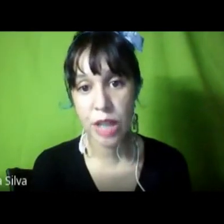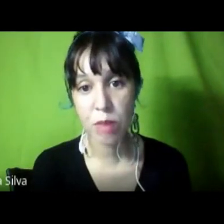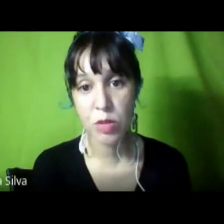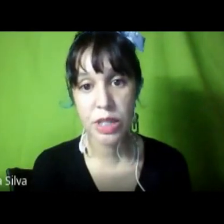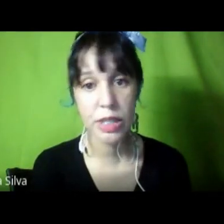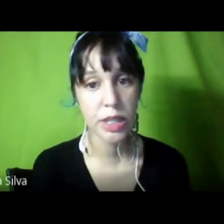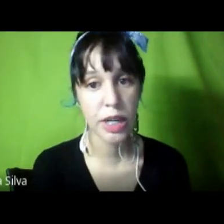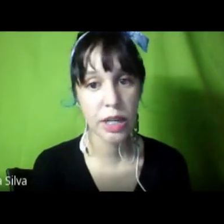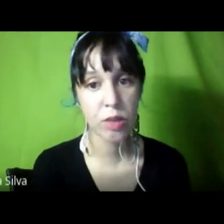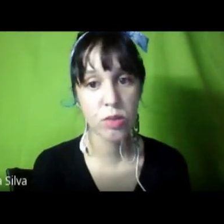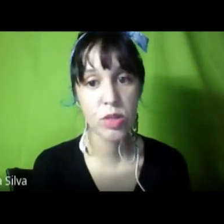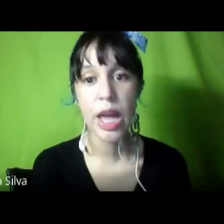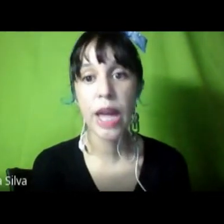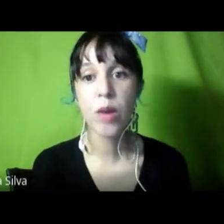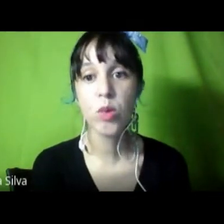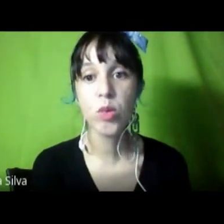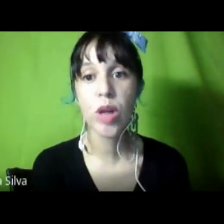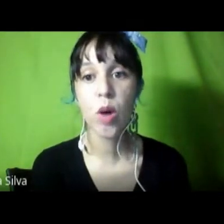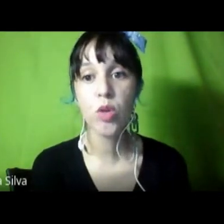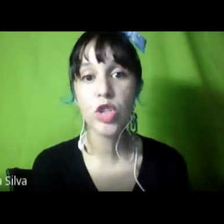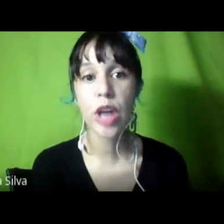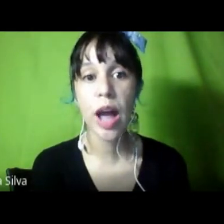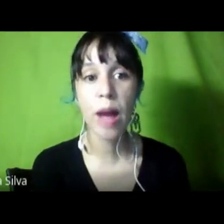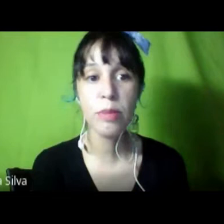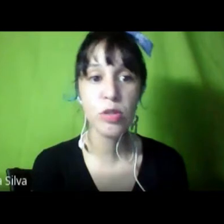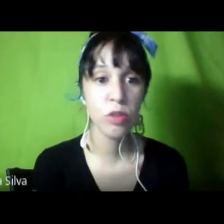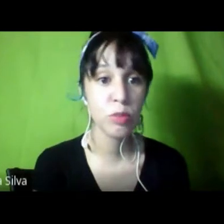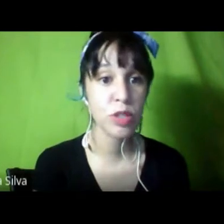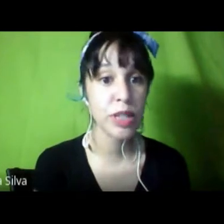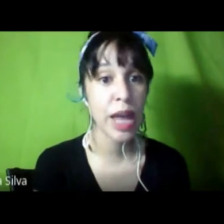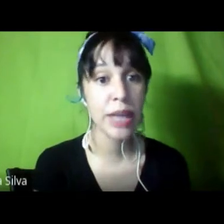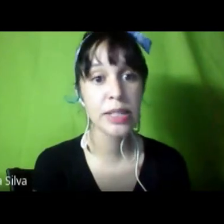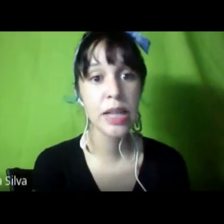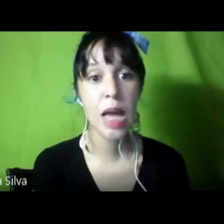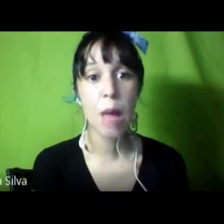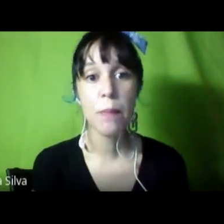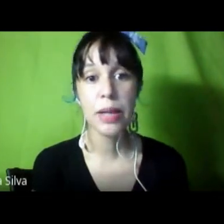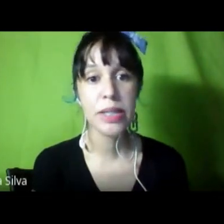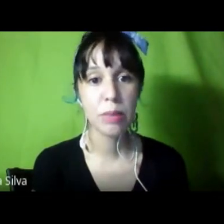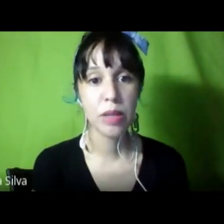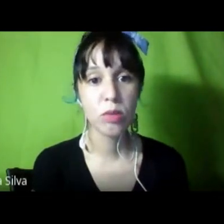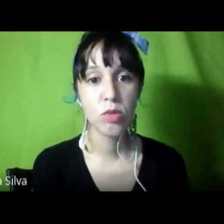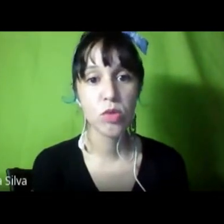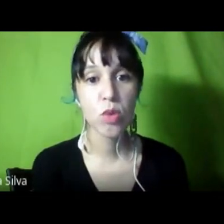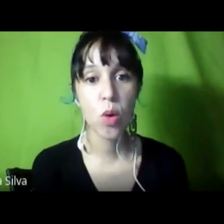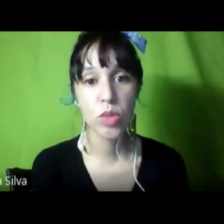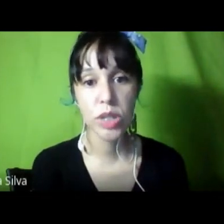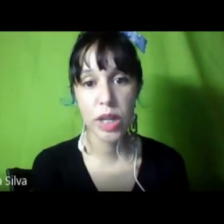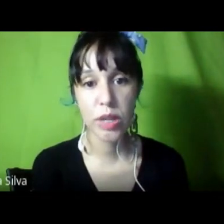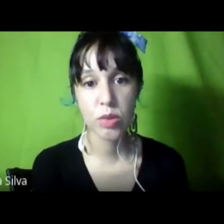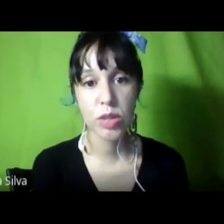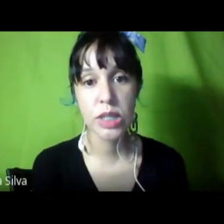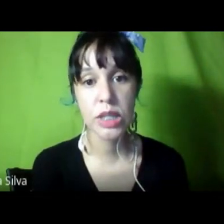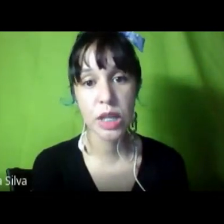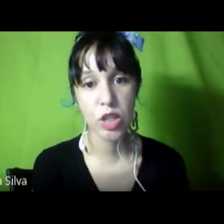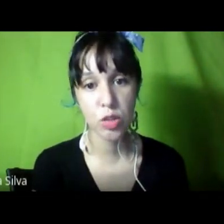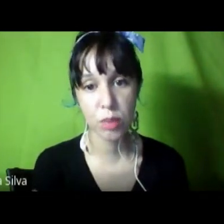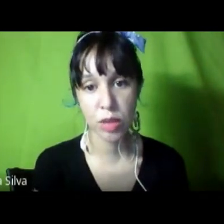de estarmos inseridos em cultura onde absorvemos ideias, pensamentos,